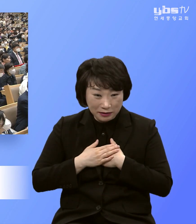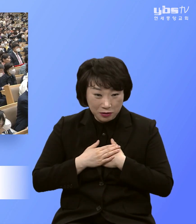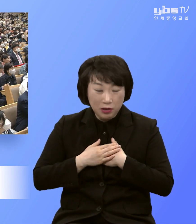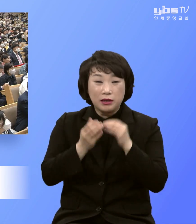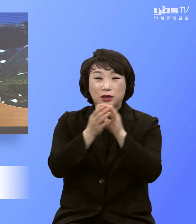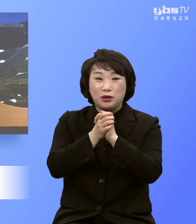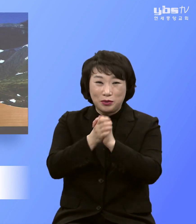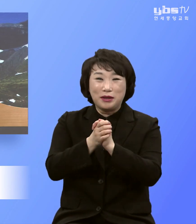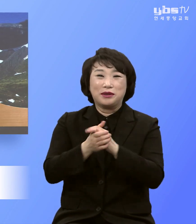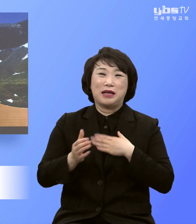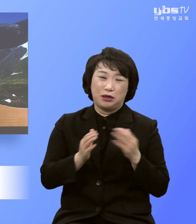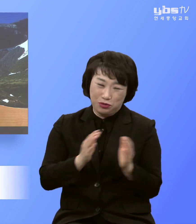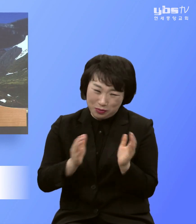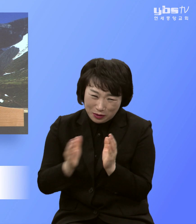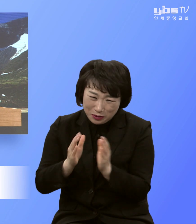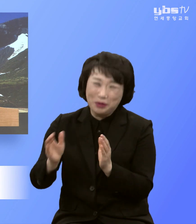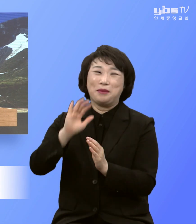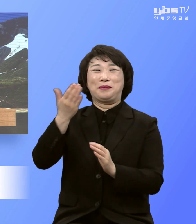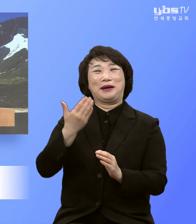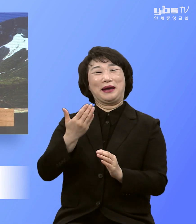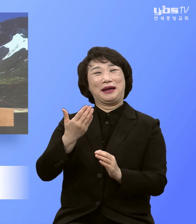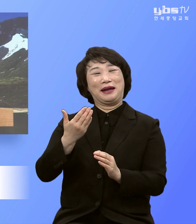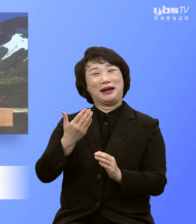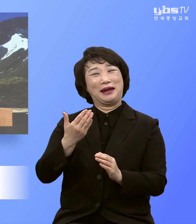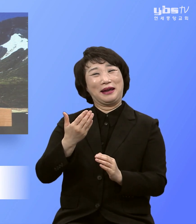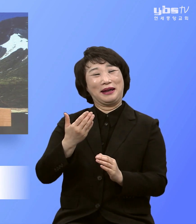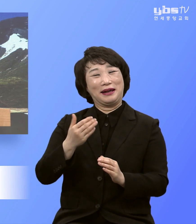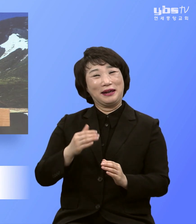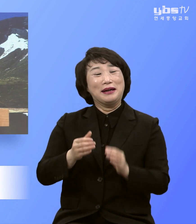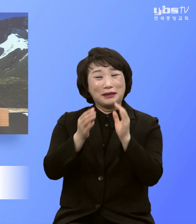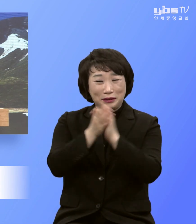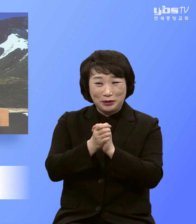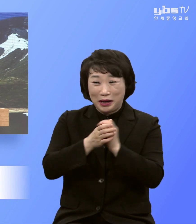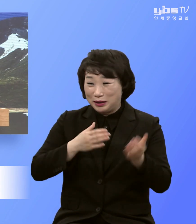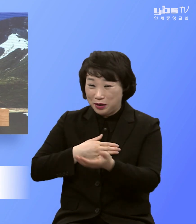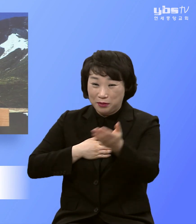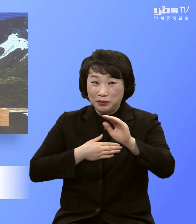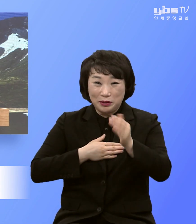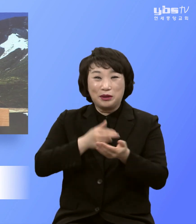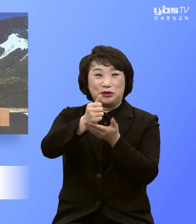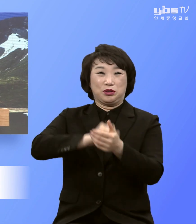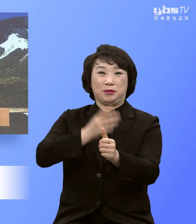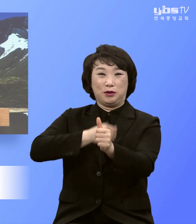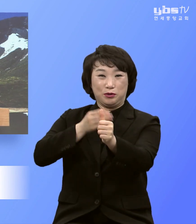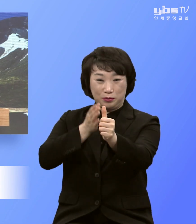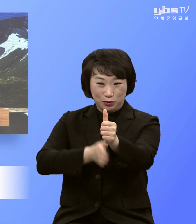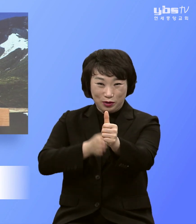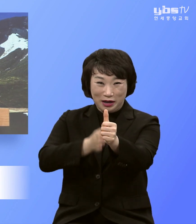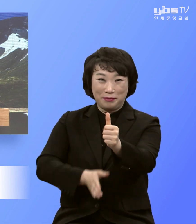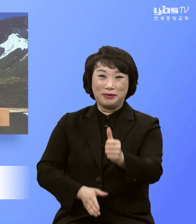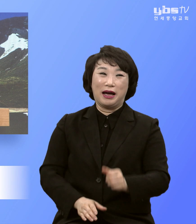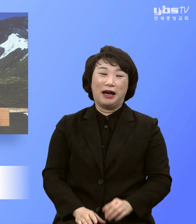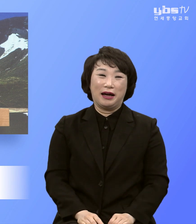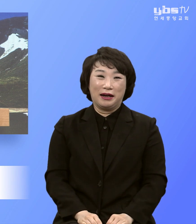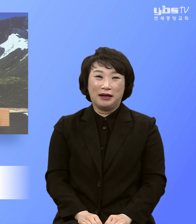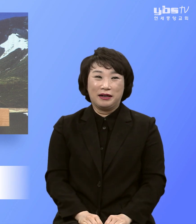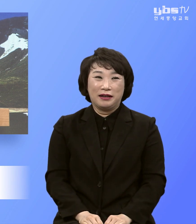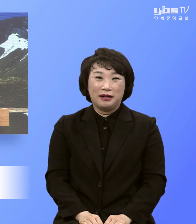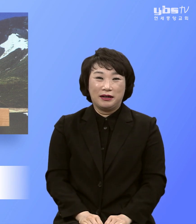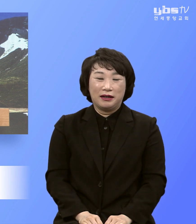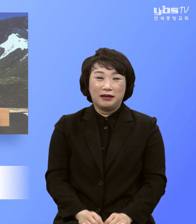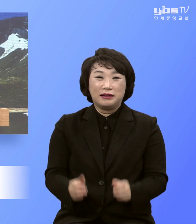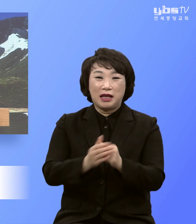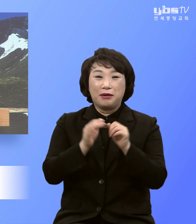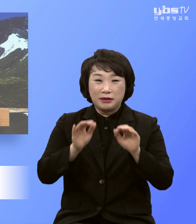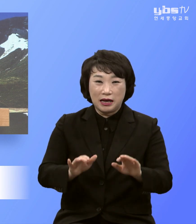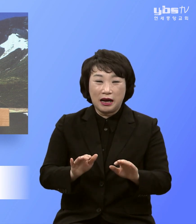기도해서 만들어내야 되지 않냐, 이 말이에요. 기도하는 여러분 되기를 주님의 이름으로 축원합니다.